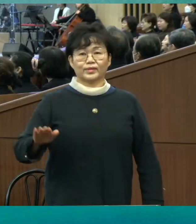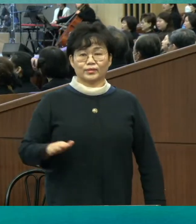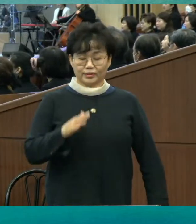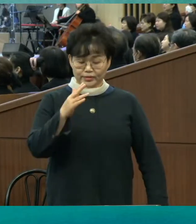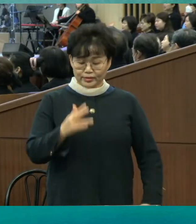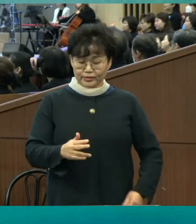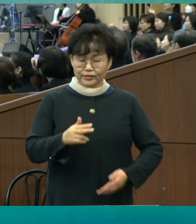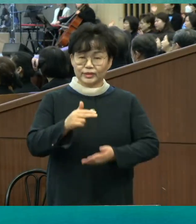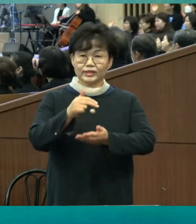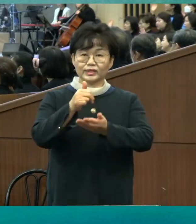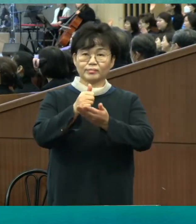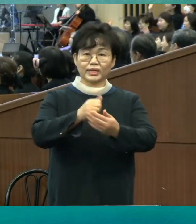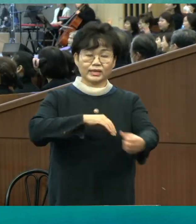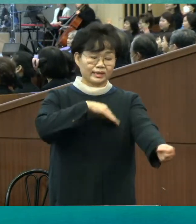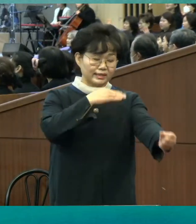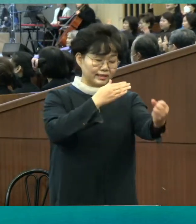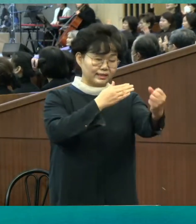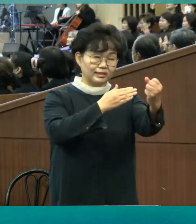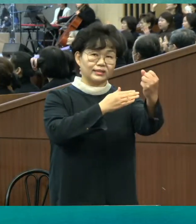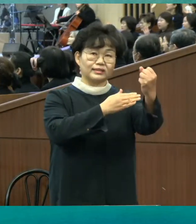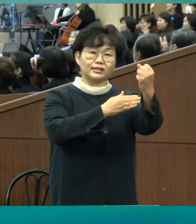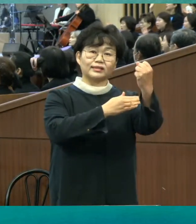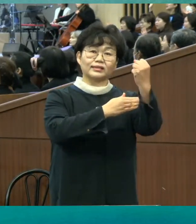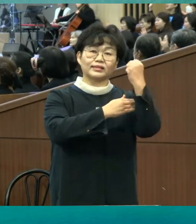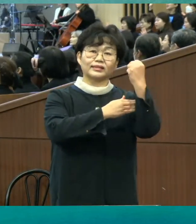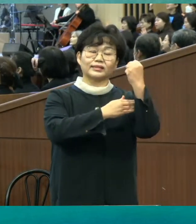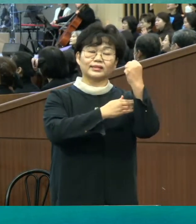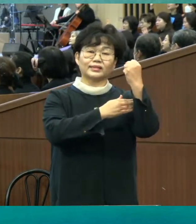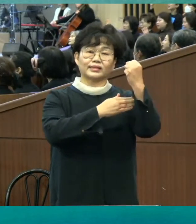우리 주님의 능력이